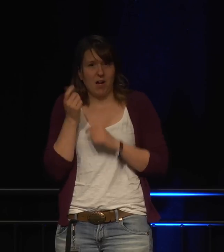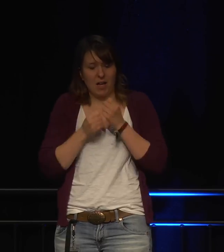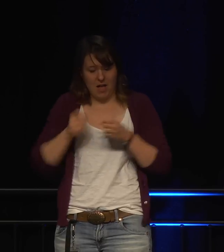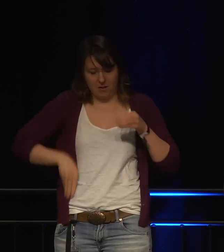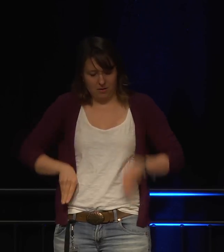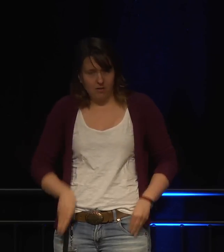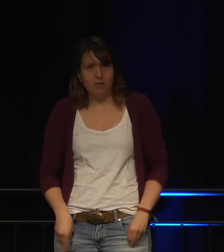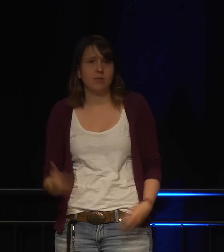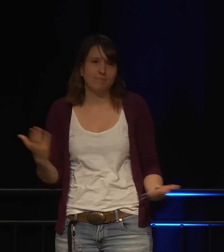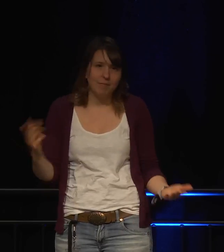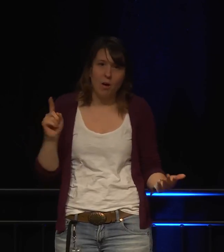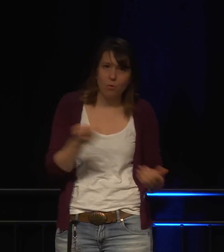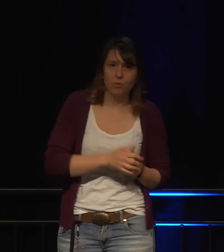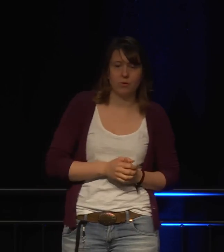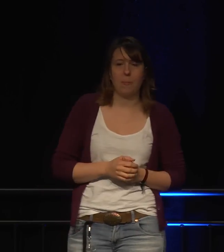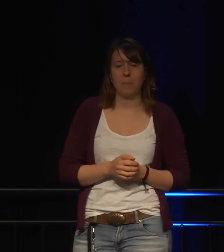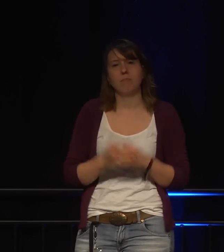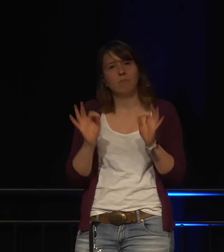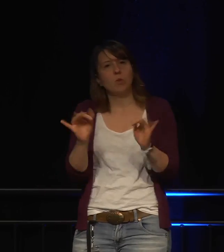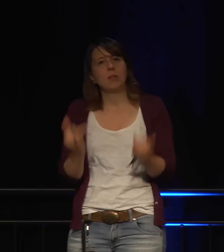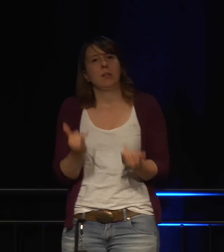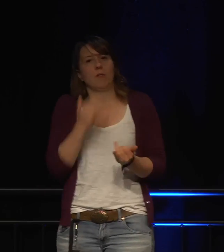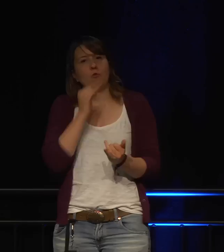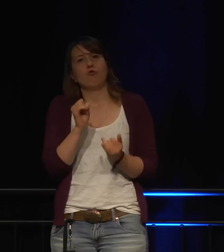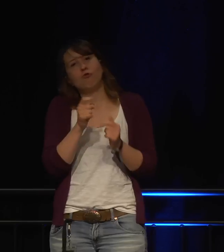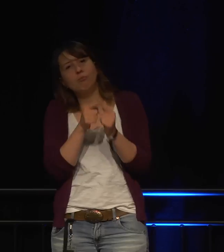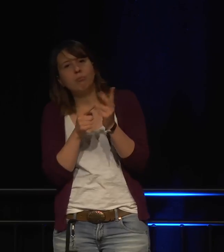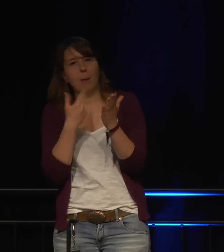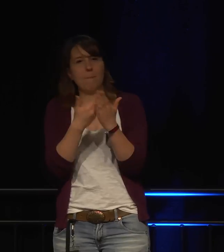relojes. Me gustaría empezar con algunos ejemplos